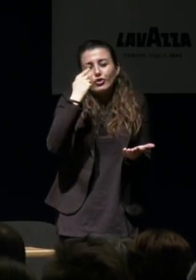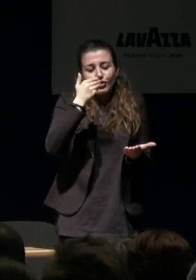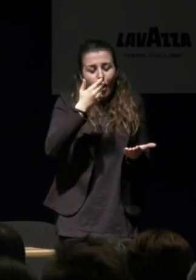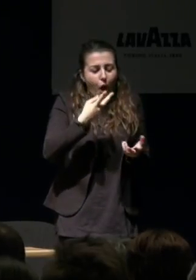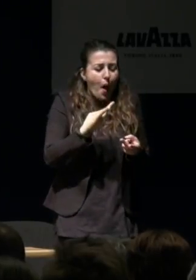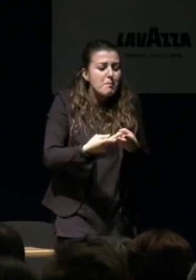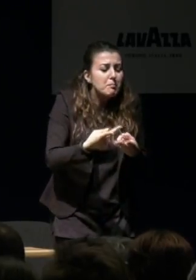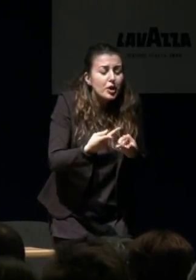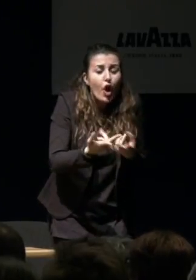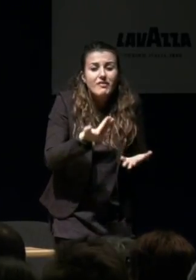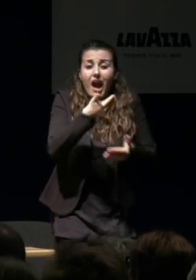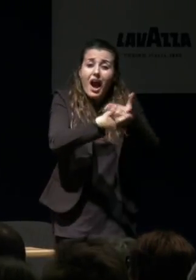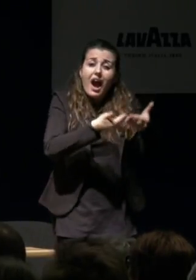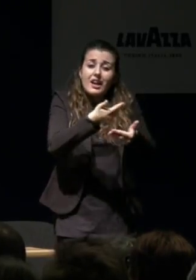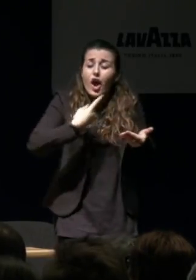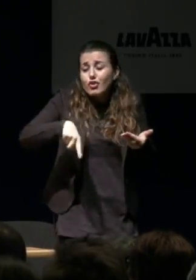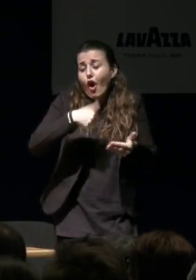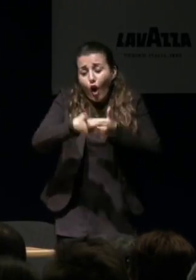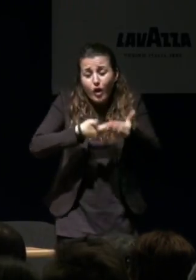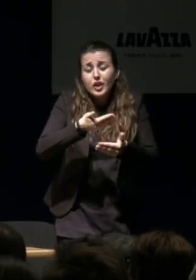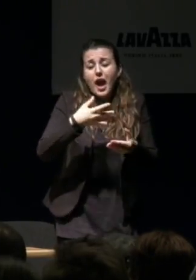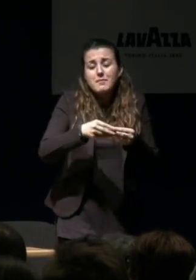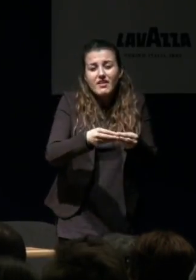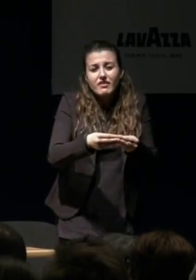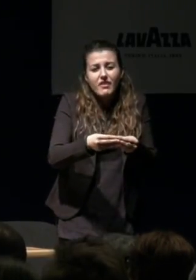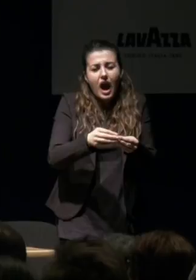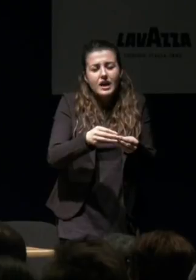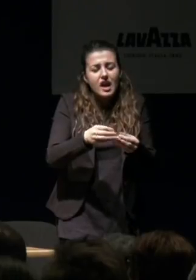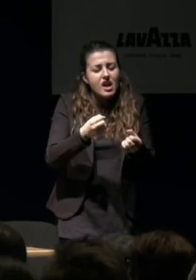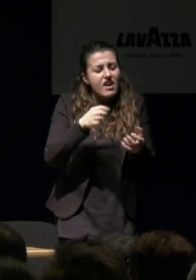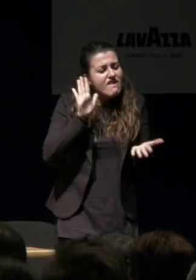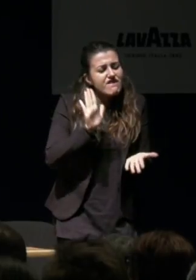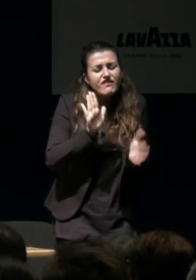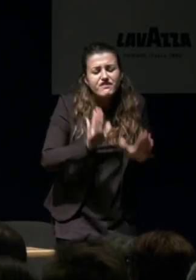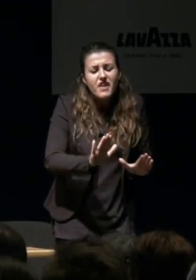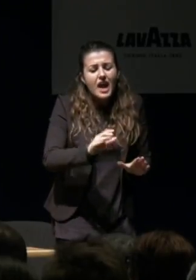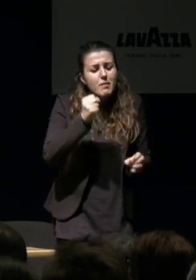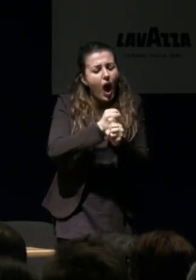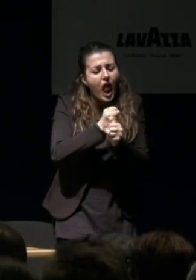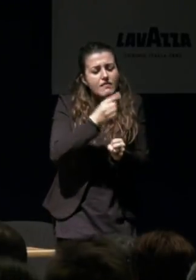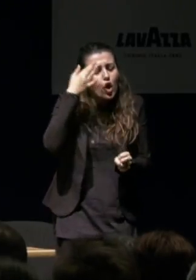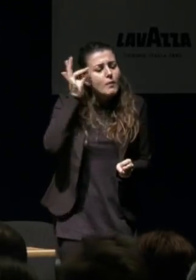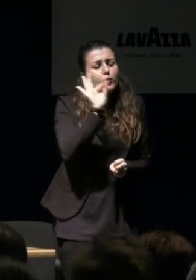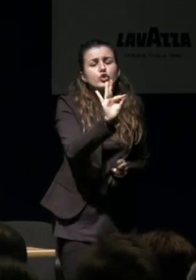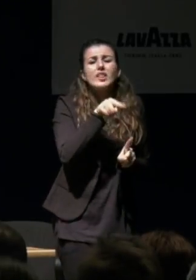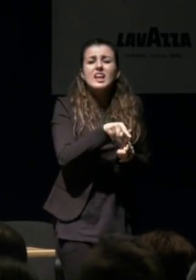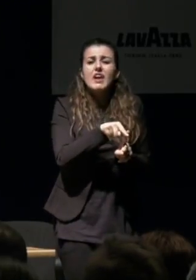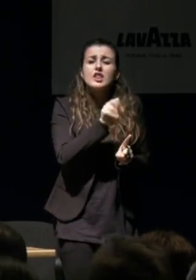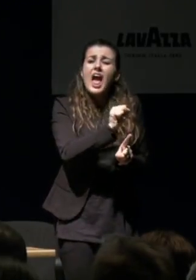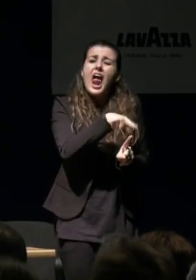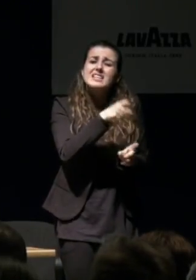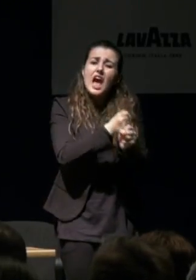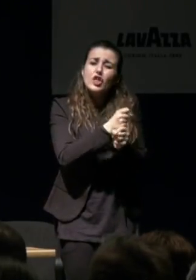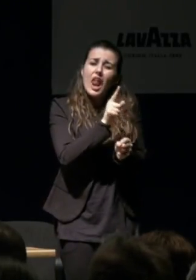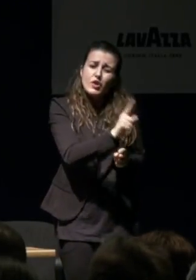provare a fare quello che continueremo a fare cioè tenere fermo questo lavoro come un punto di riferimento importante il lavoro di alessandro le